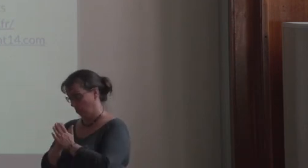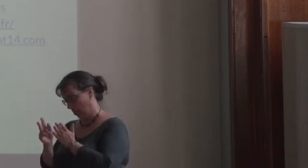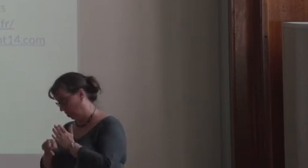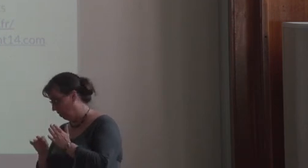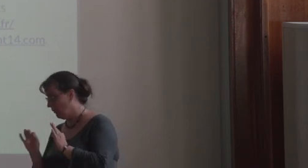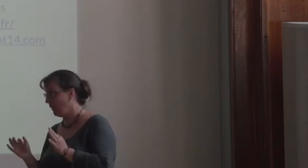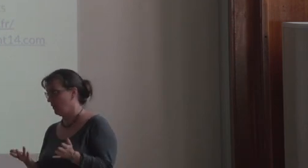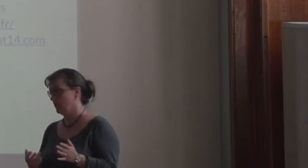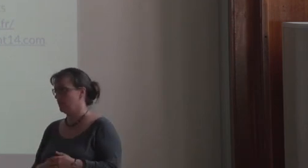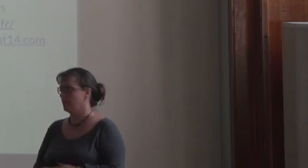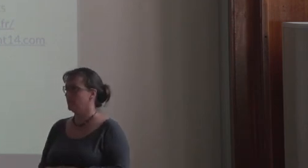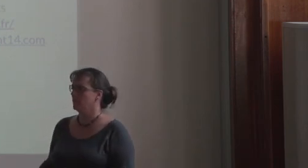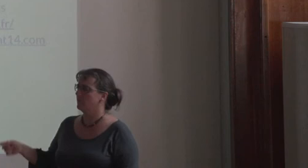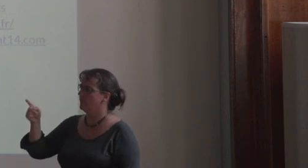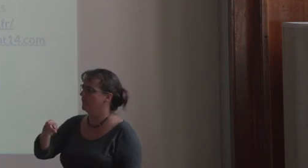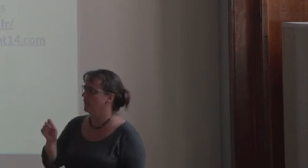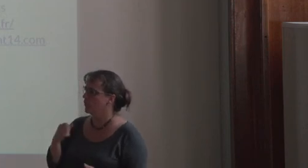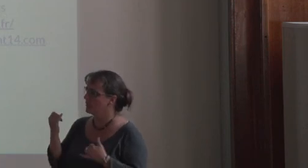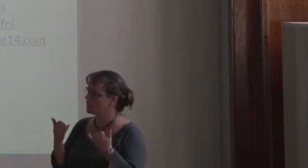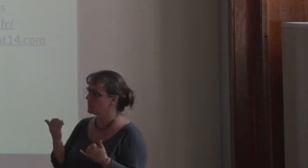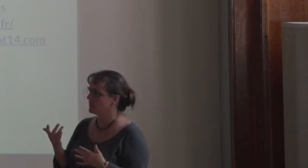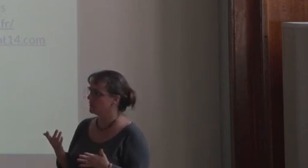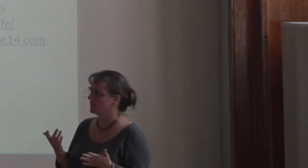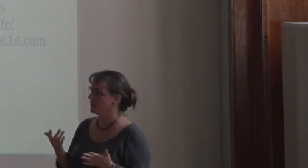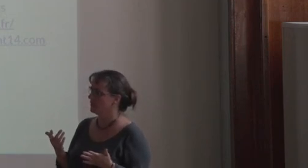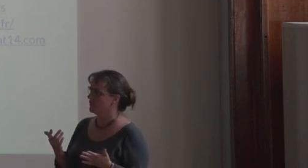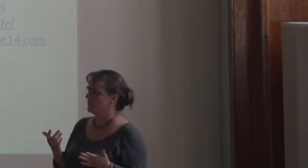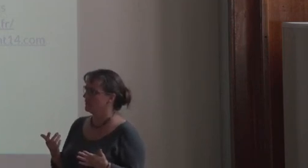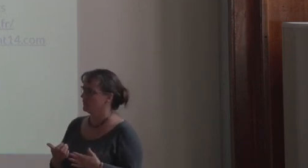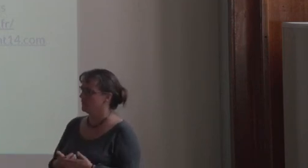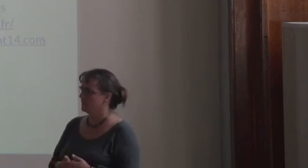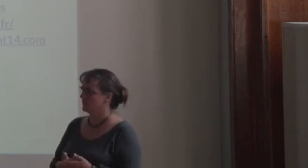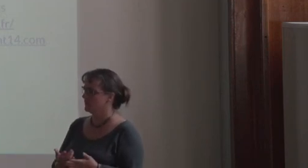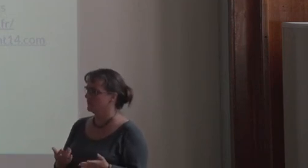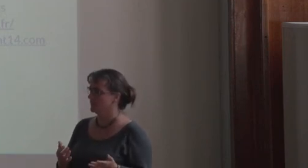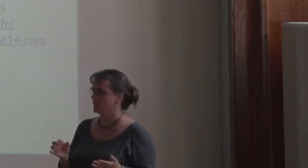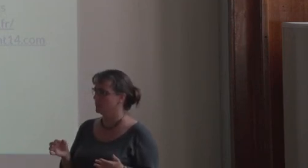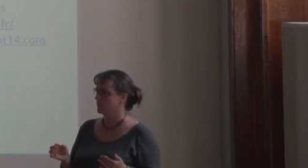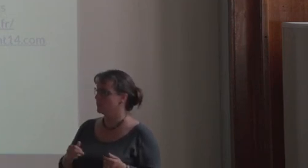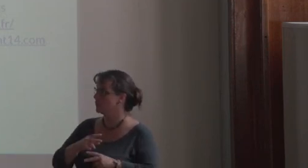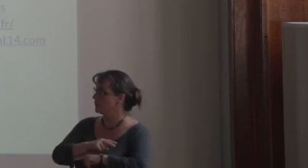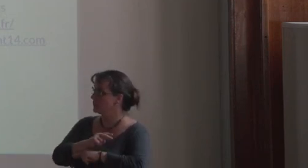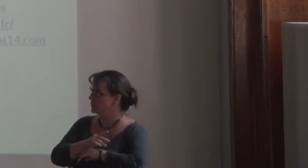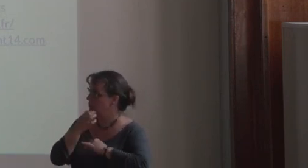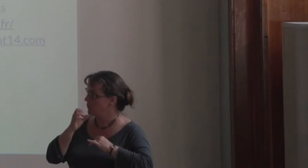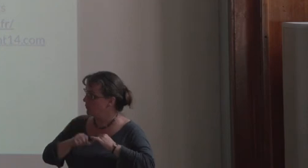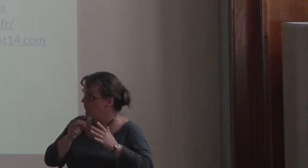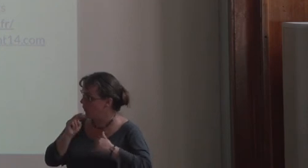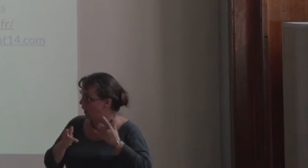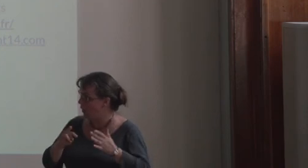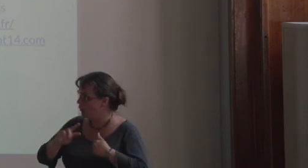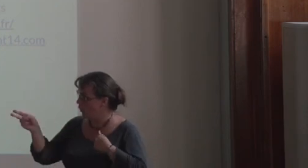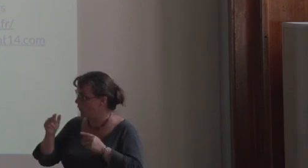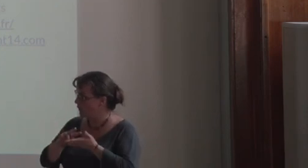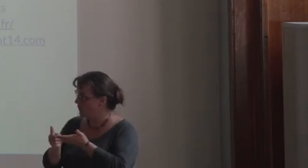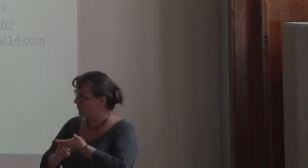Est-ce qu'ils n'auraient pas pu faire le travail vu que MicroPython est un autre faire interpréter un piton, est-ce qu'ils n'auraient pas pu faire le travail un peu comme on l'a lancé